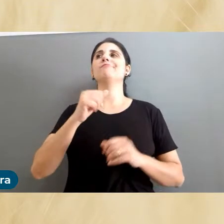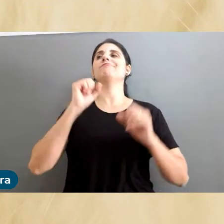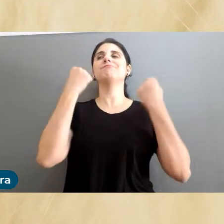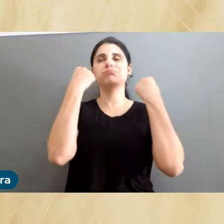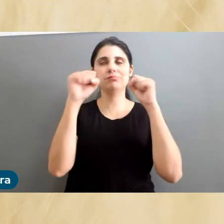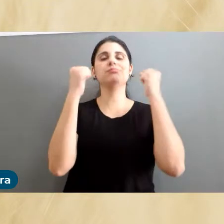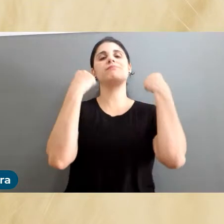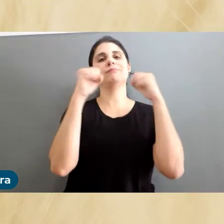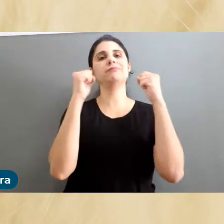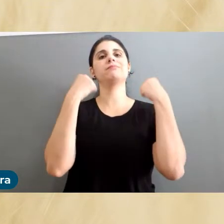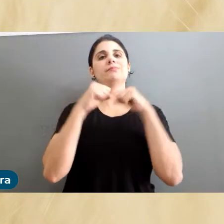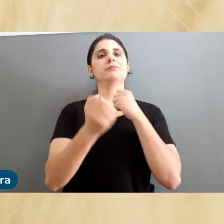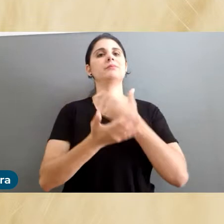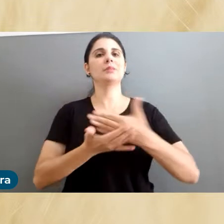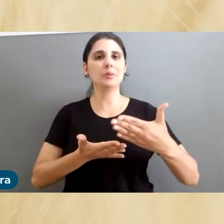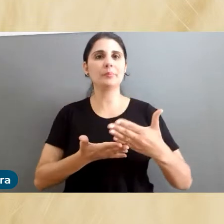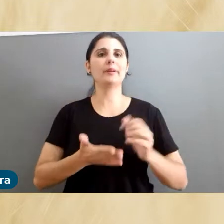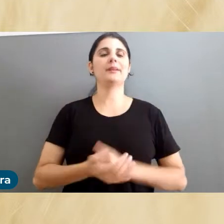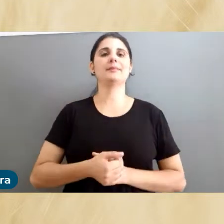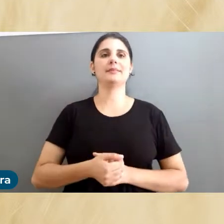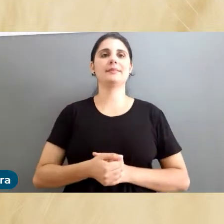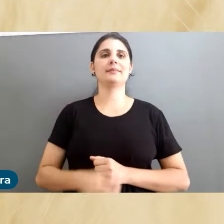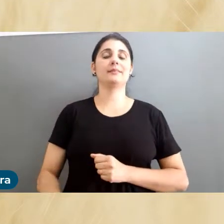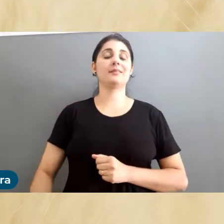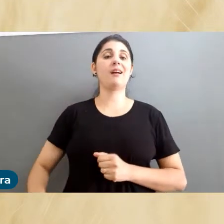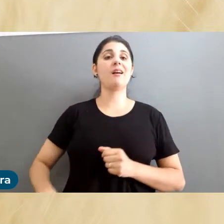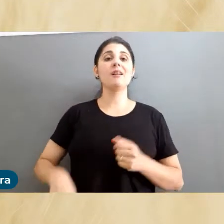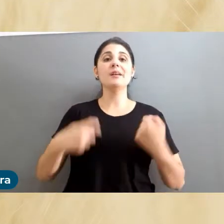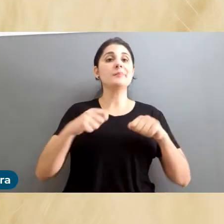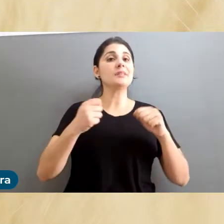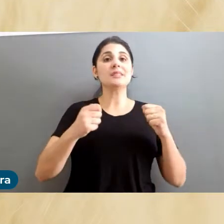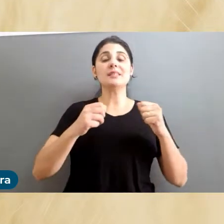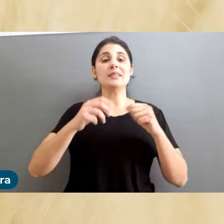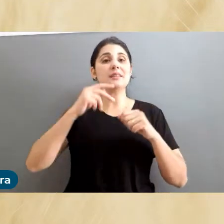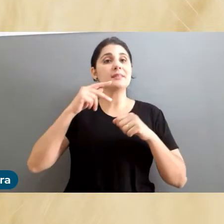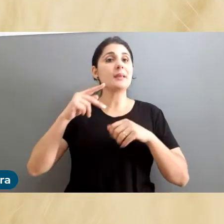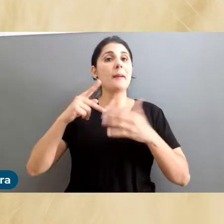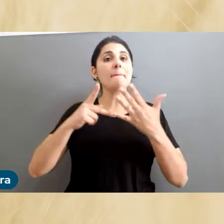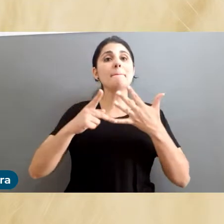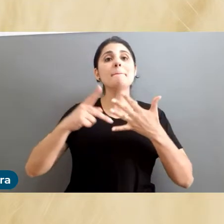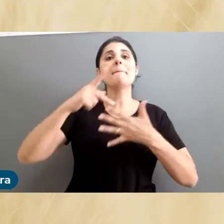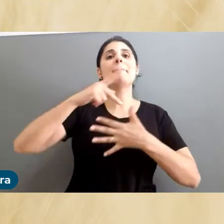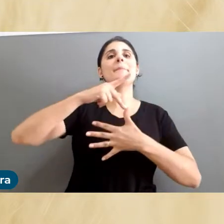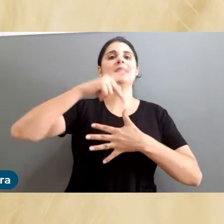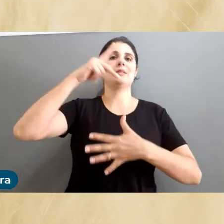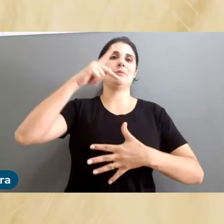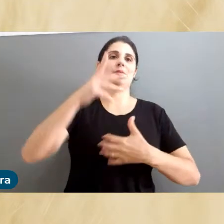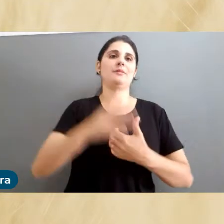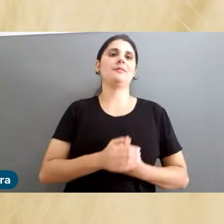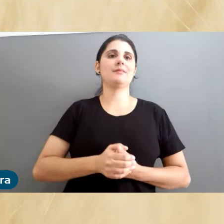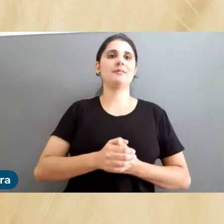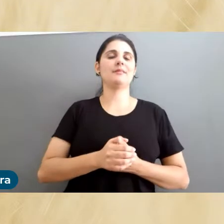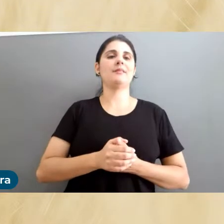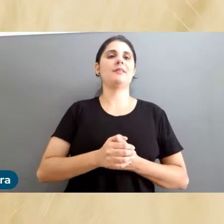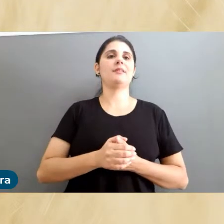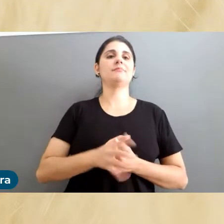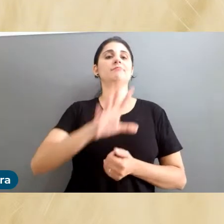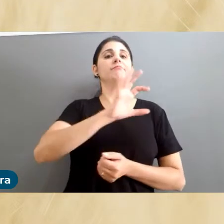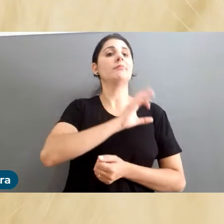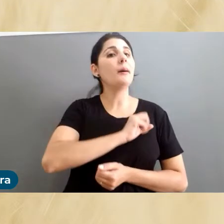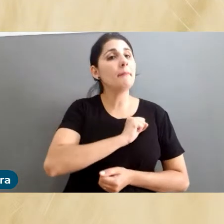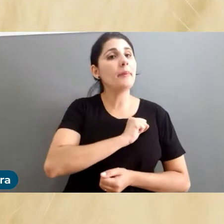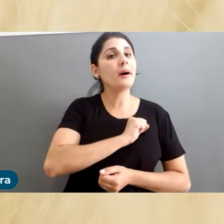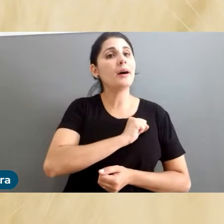saúde. Às vezes a gente não prioriza o tempo que nós gastamos com as pessoas que nós amamos, porque